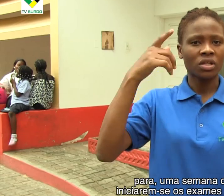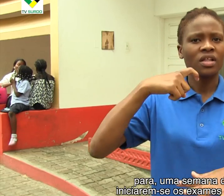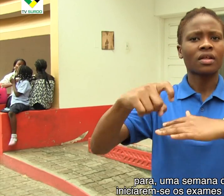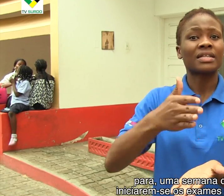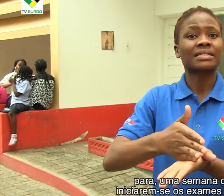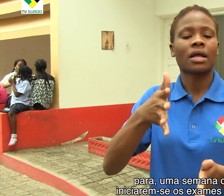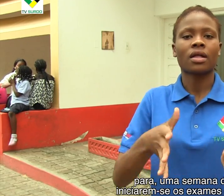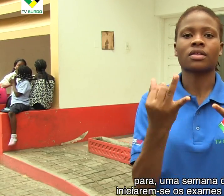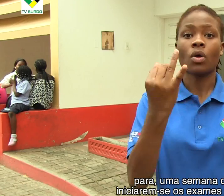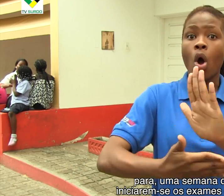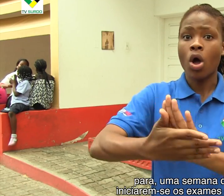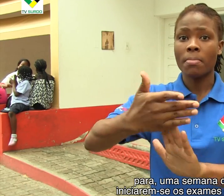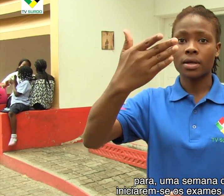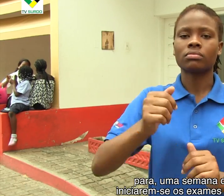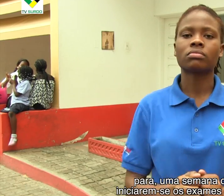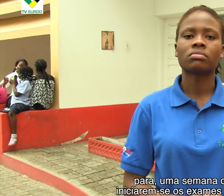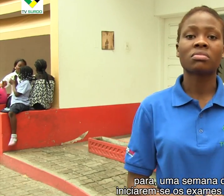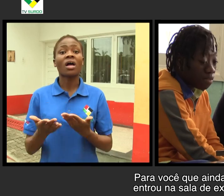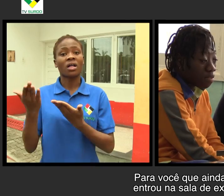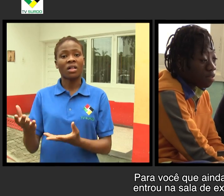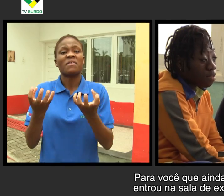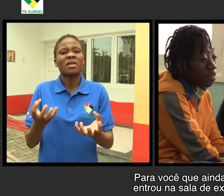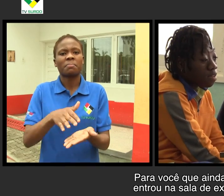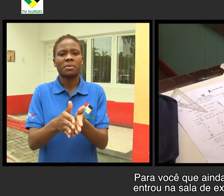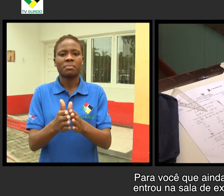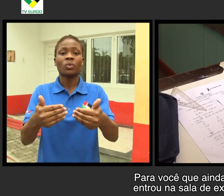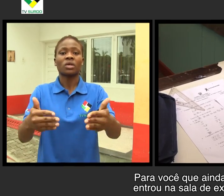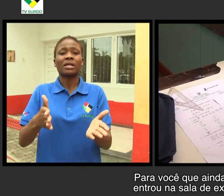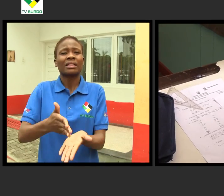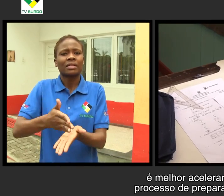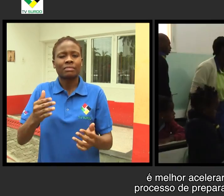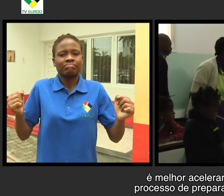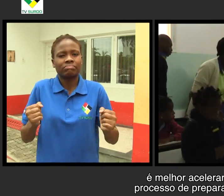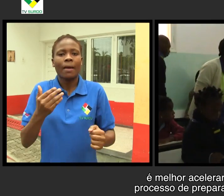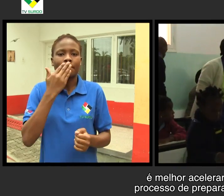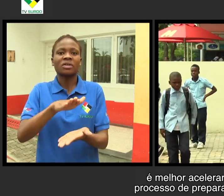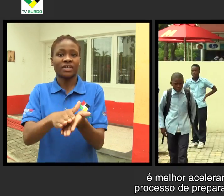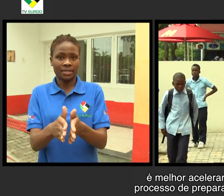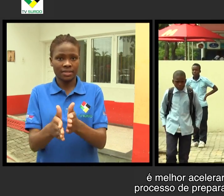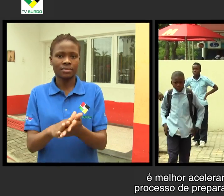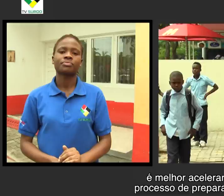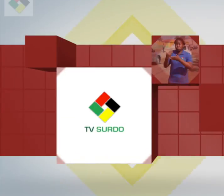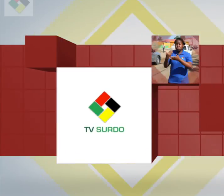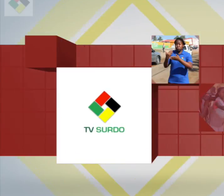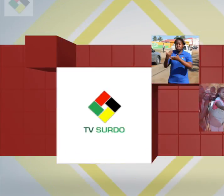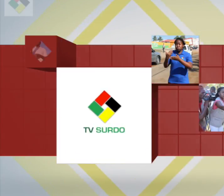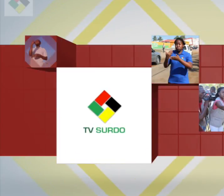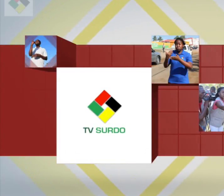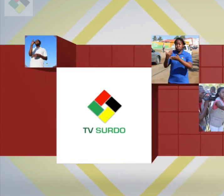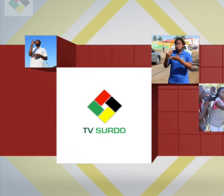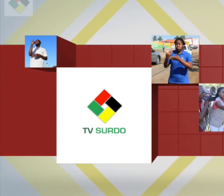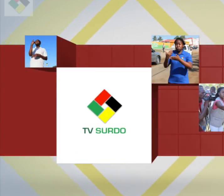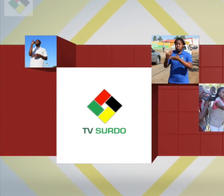para uma semana depois iniciar os exames da 7ª. Para você que ainda não entrou na sala de exame, é melhor acelerar o processo de